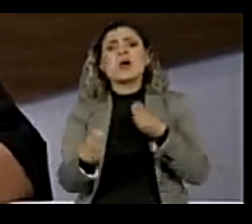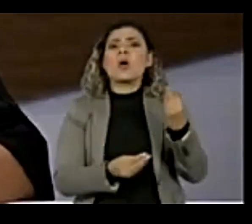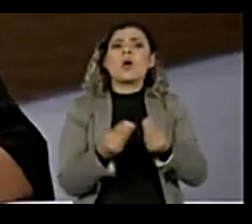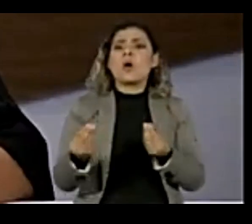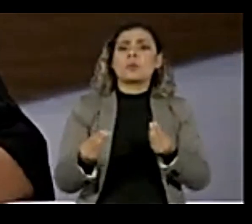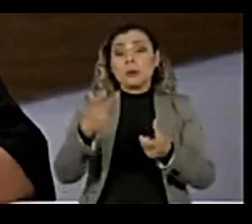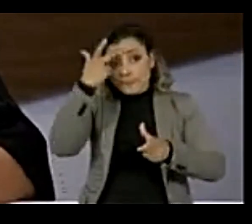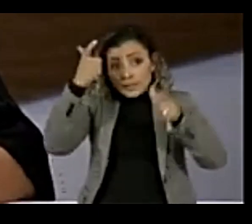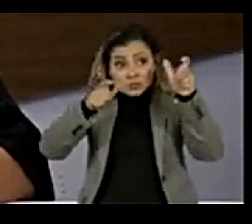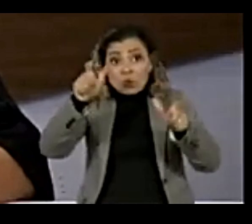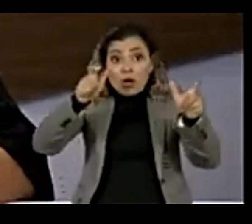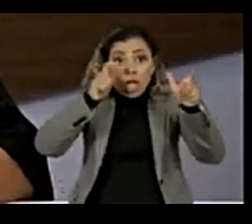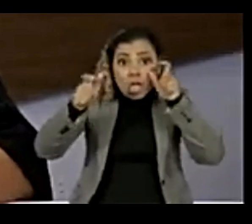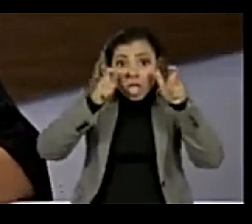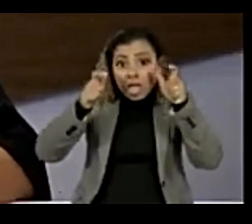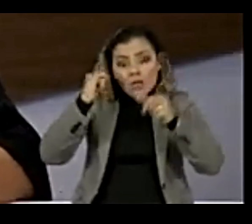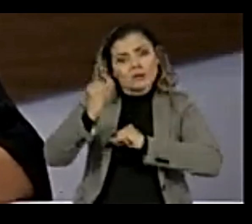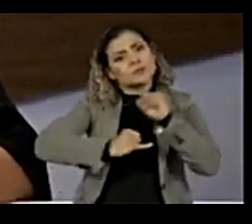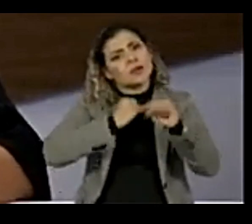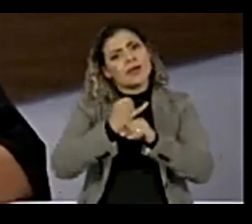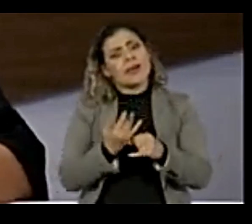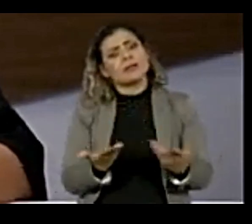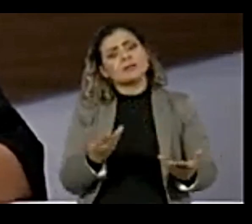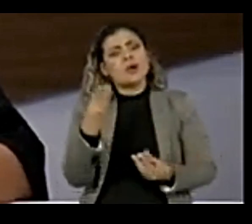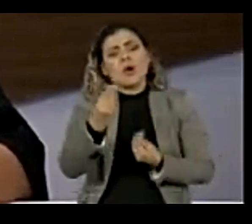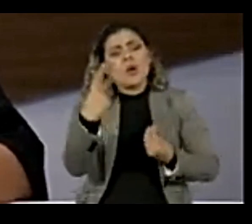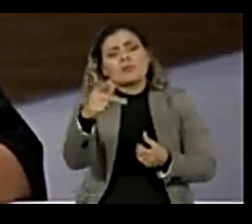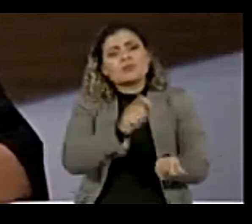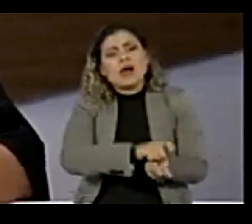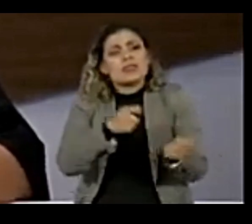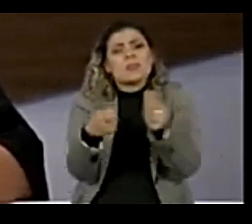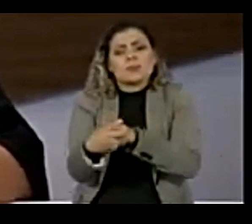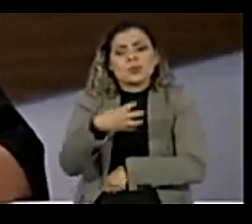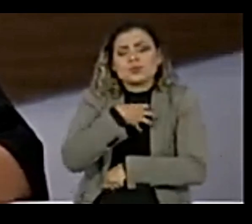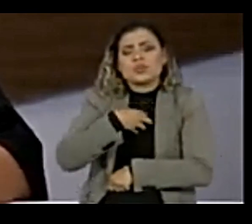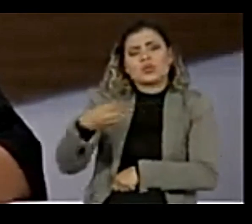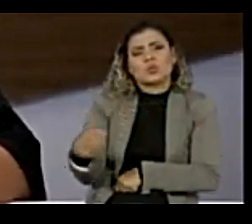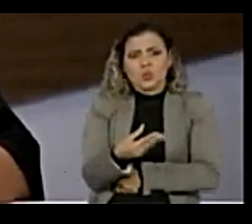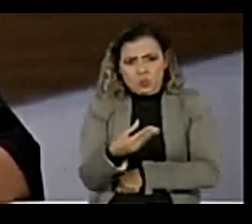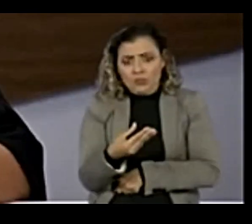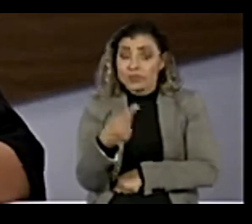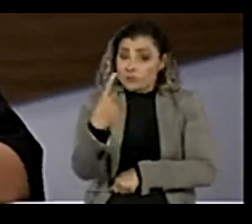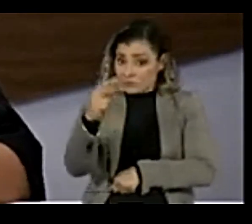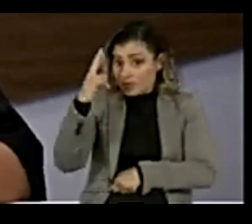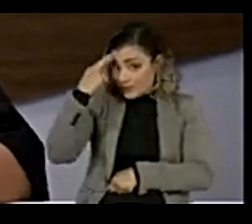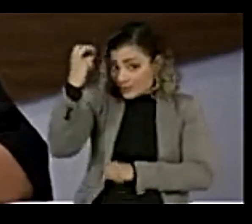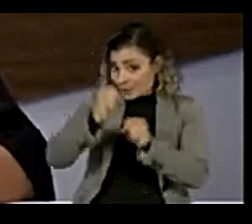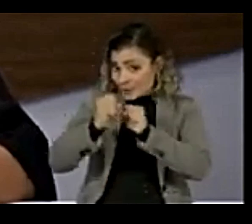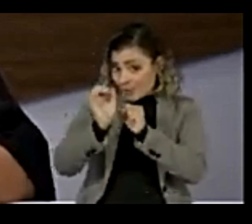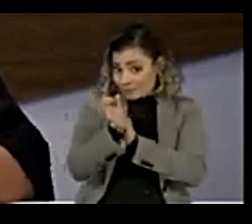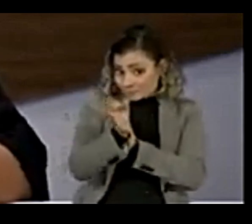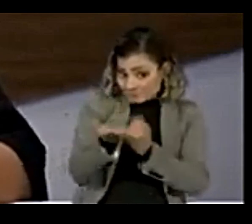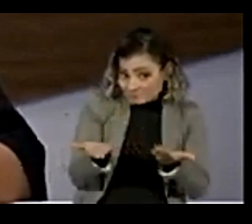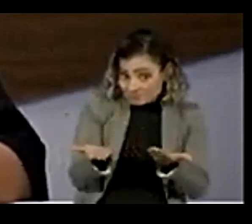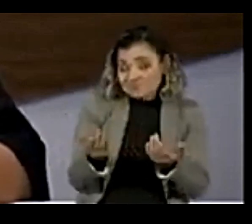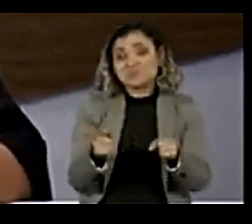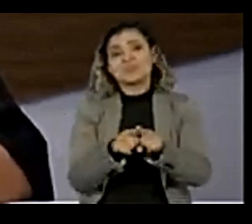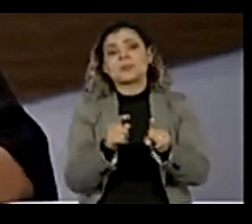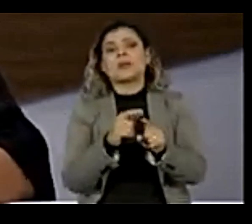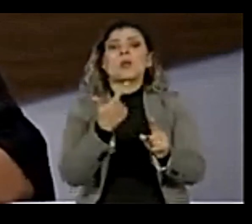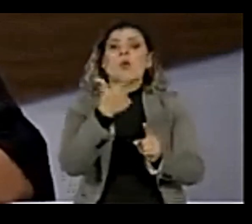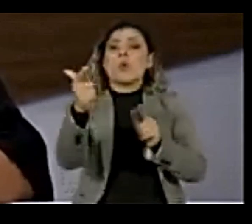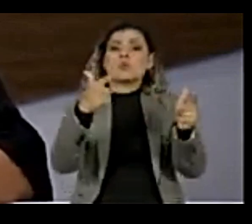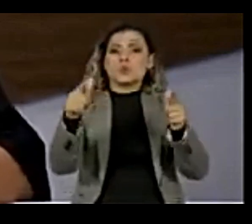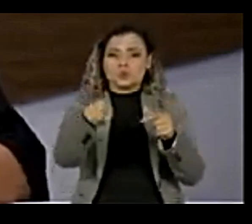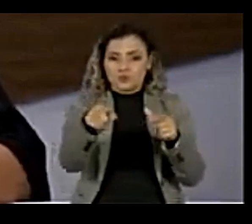consumo de conteúdo na internet. Como você se adaptou a isso, inclusive com a sua empresa e os outros influenciadores